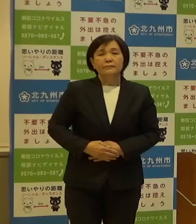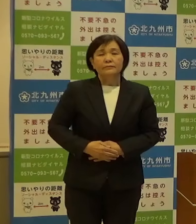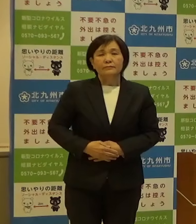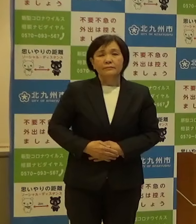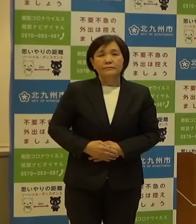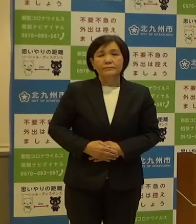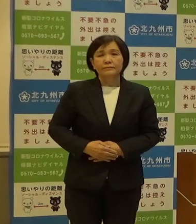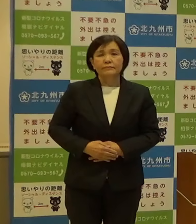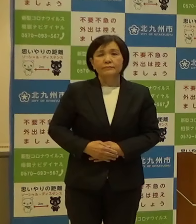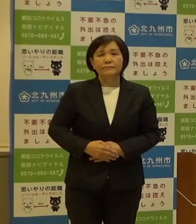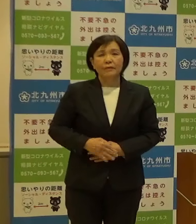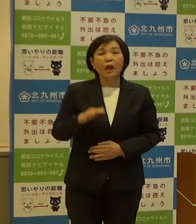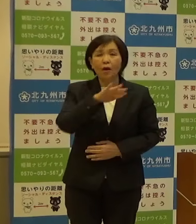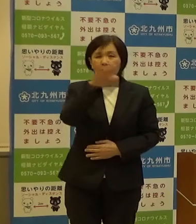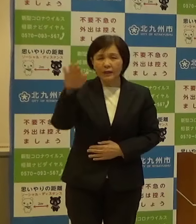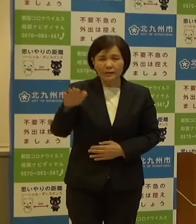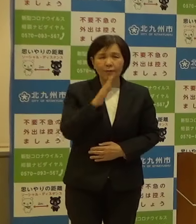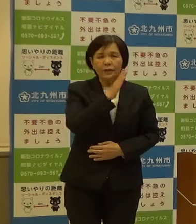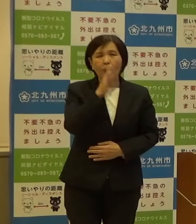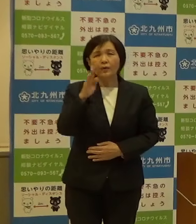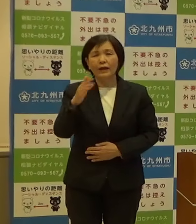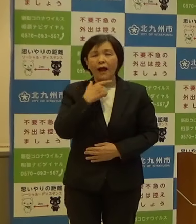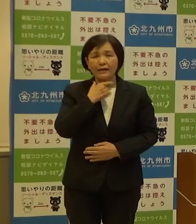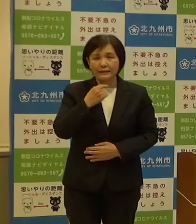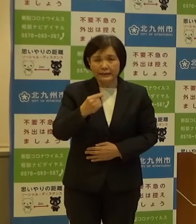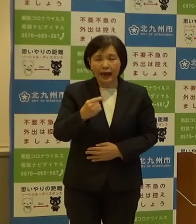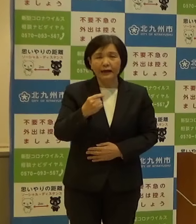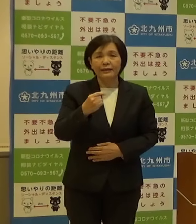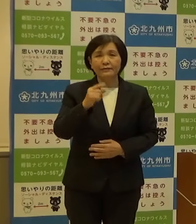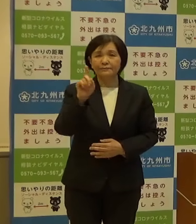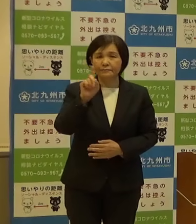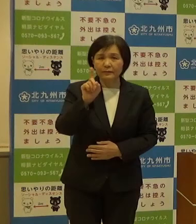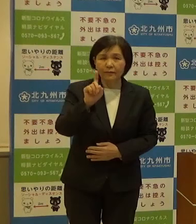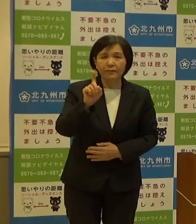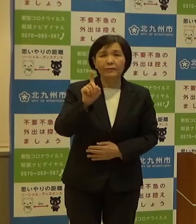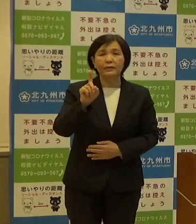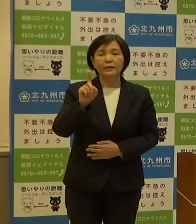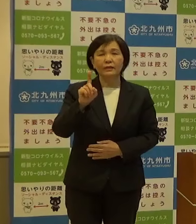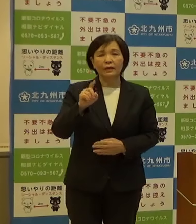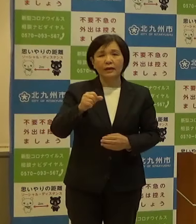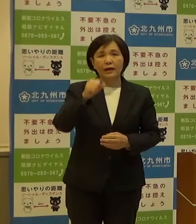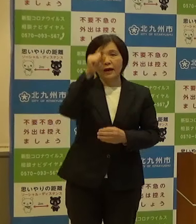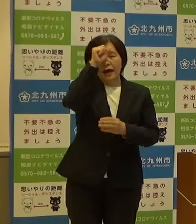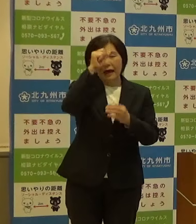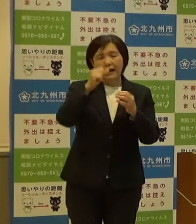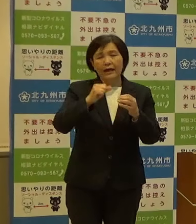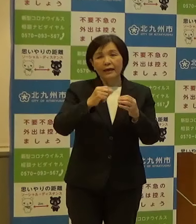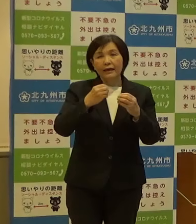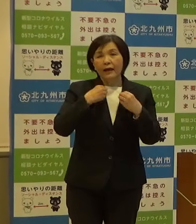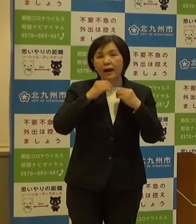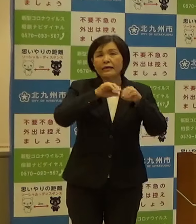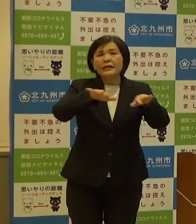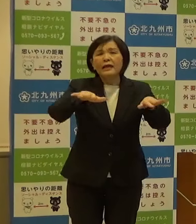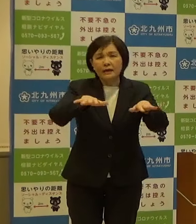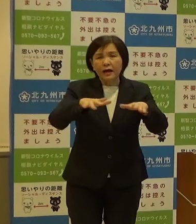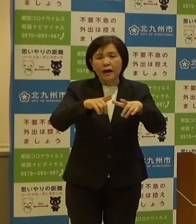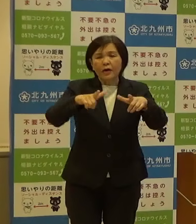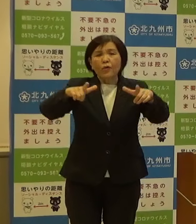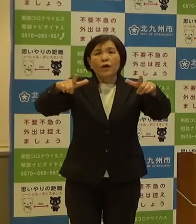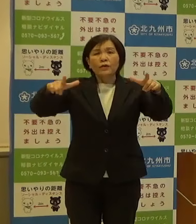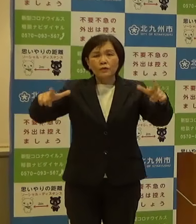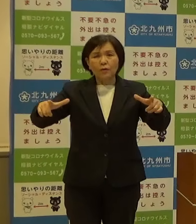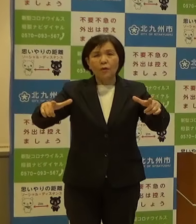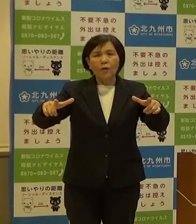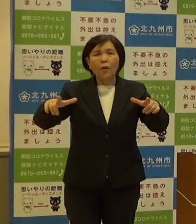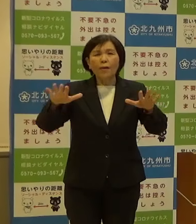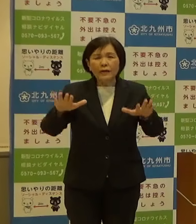皆様方にお願いをしたいことがあります。それは感染が拡大をしていきますと、さまざまなメディア